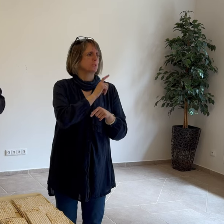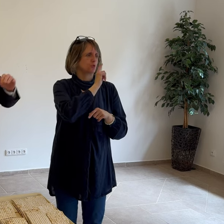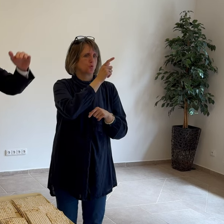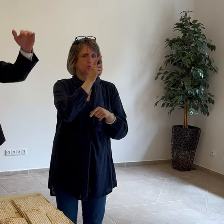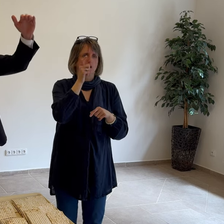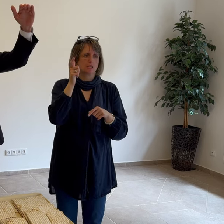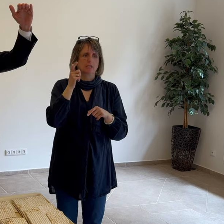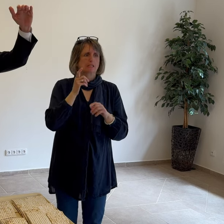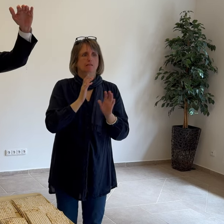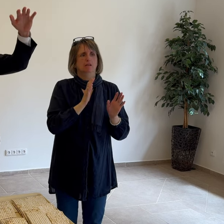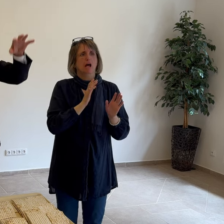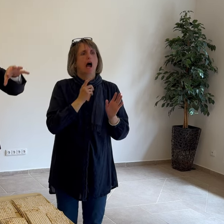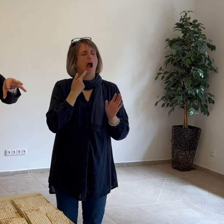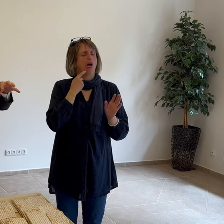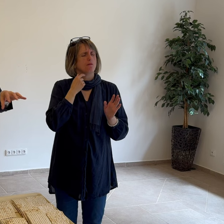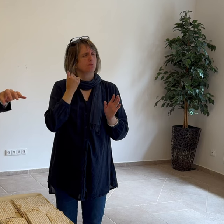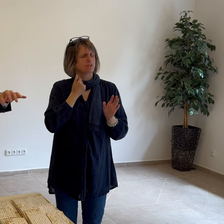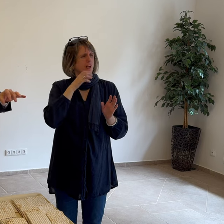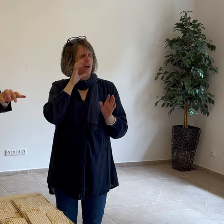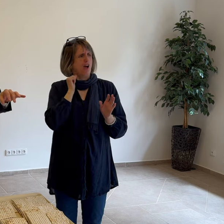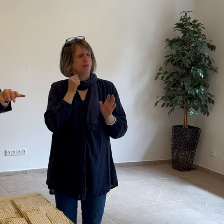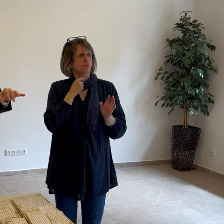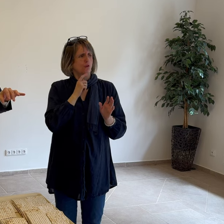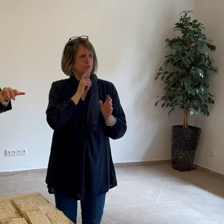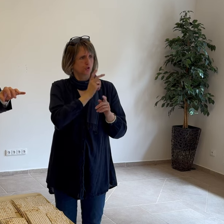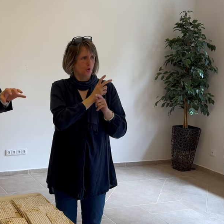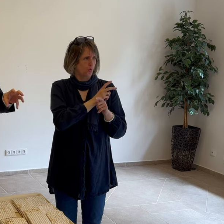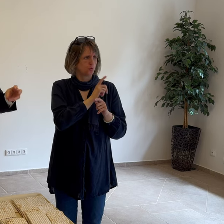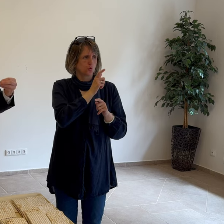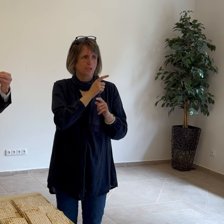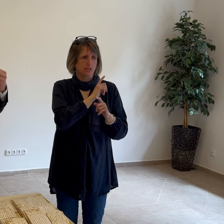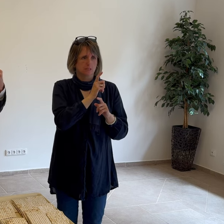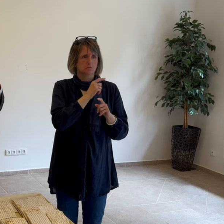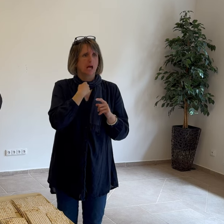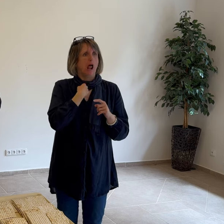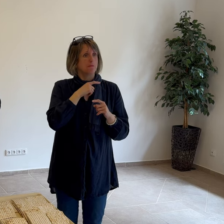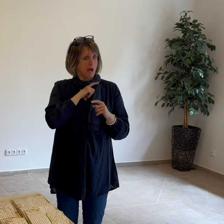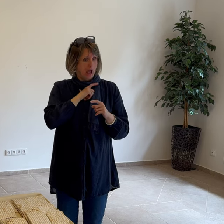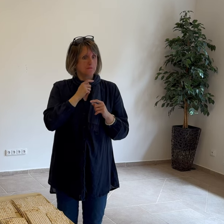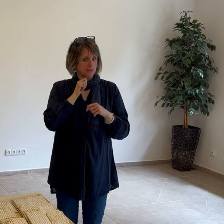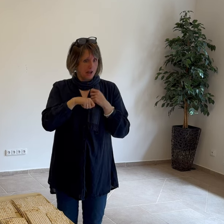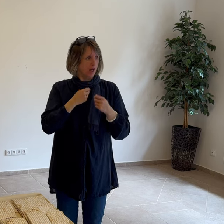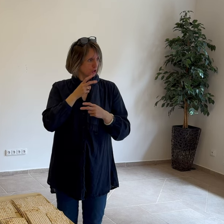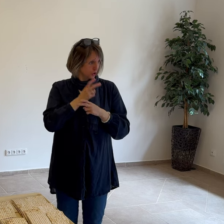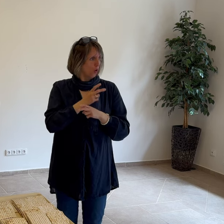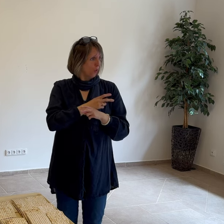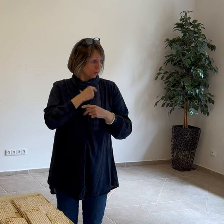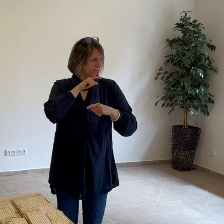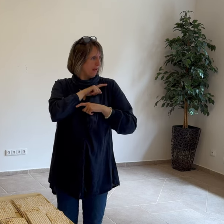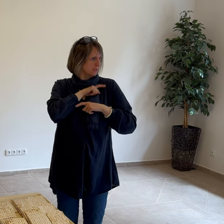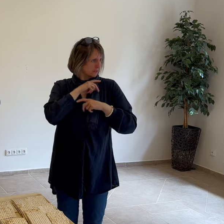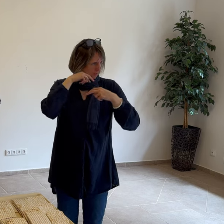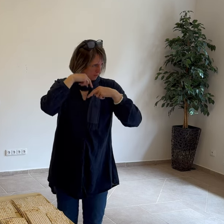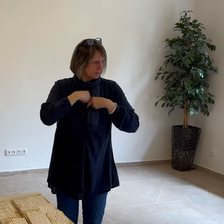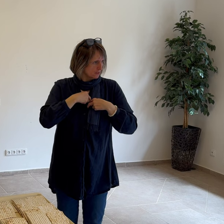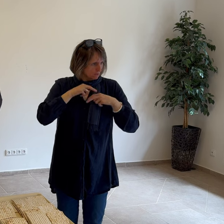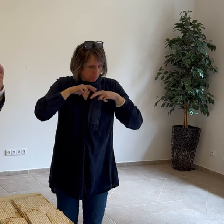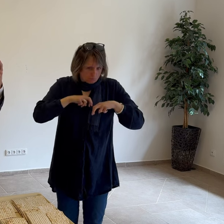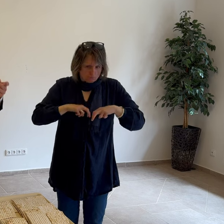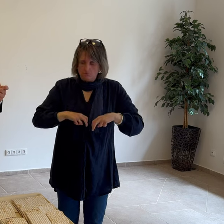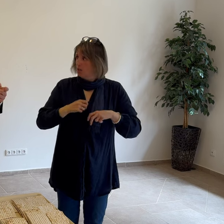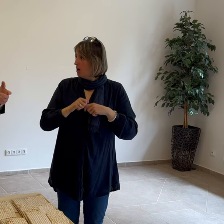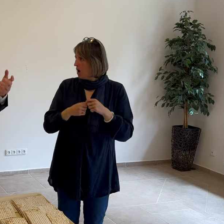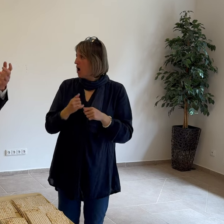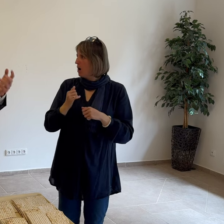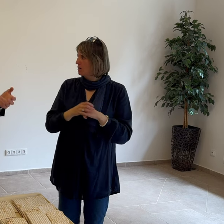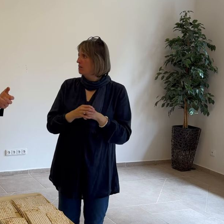ne nad ne pod Kdo nemiluje správně sám sebe před bohem Nemůže milovat ani sebe